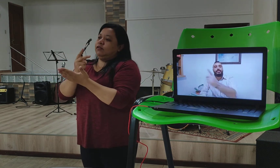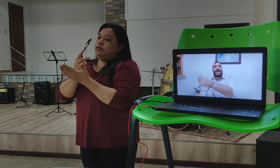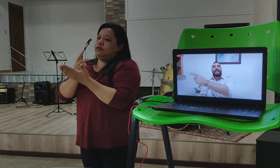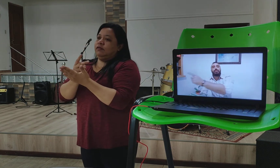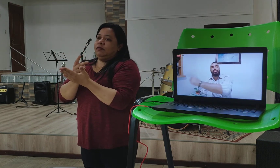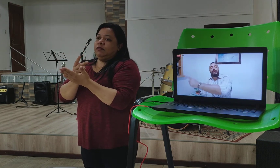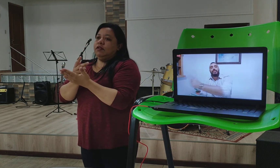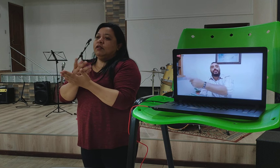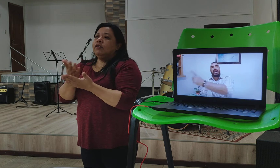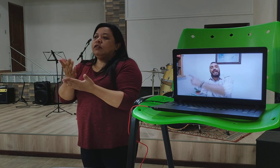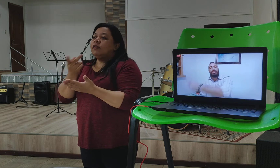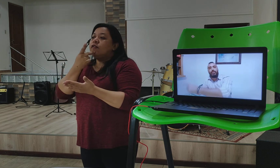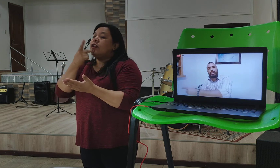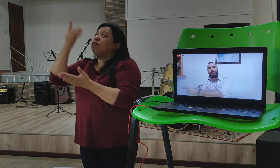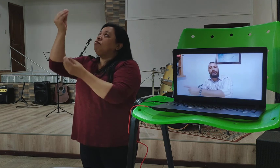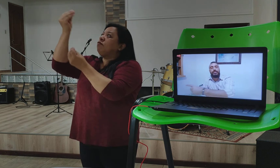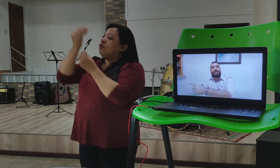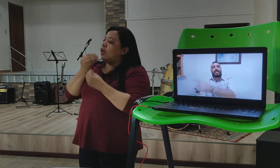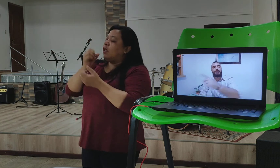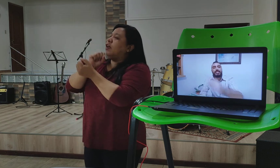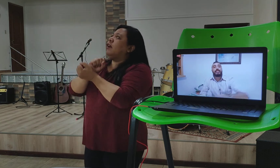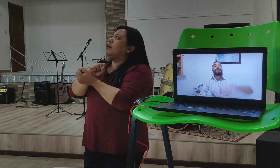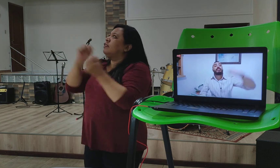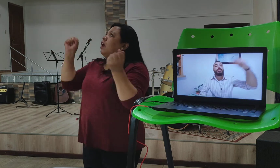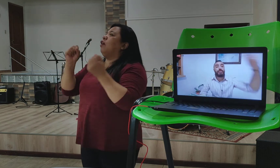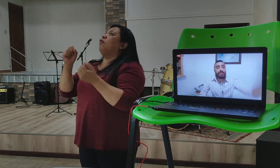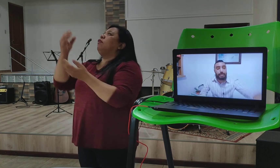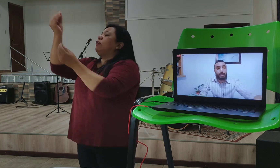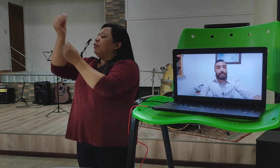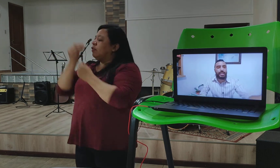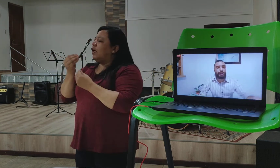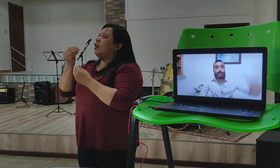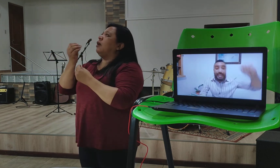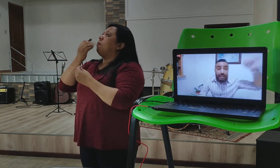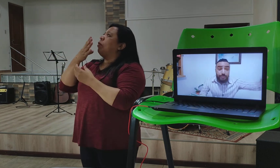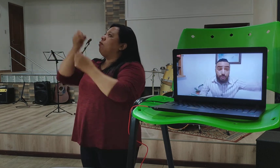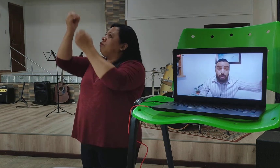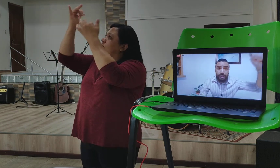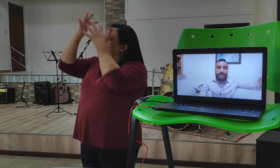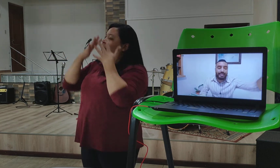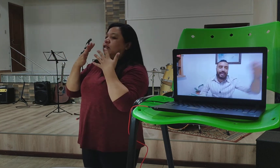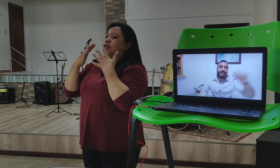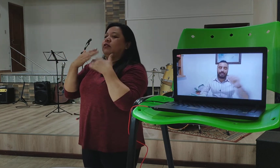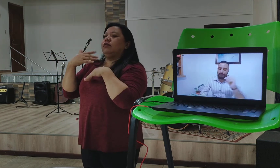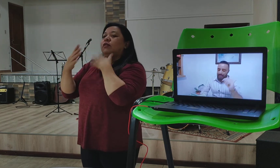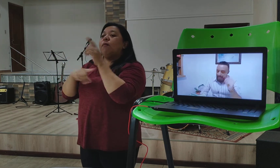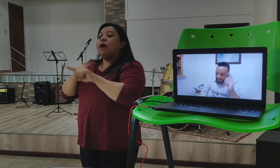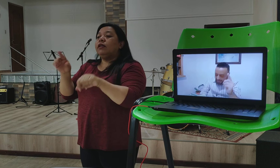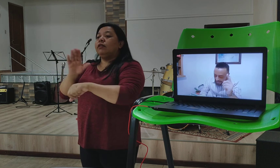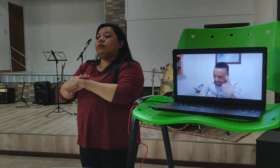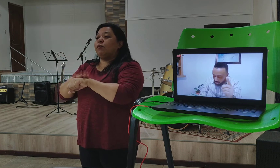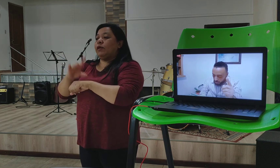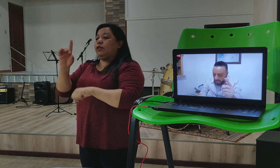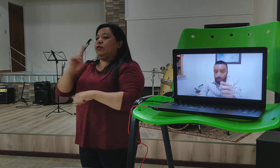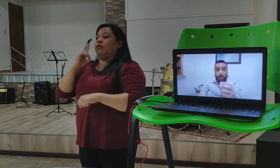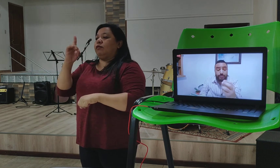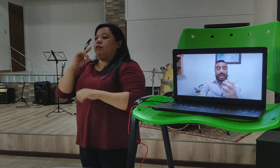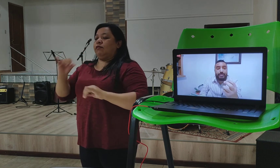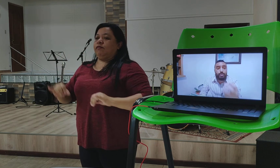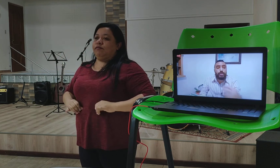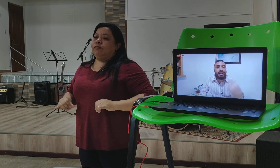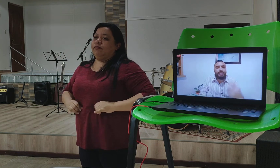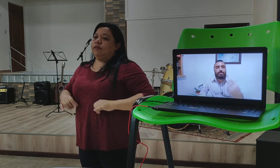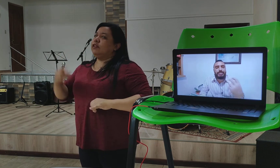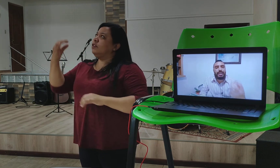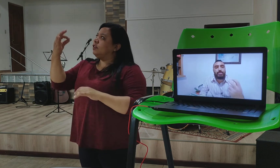apenas livrado ele do adversário, mas a salvação que Deus havia prometido para ele, futura, eterna. É certo que ele